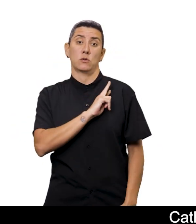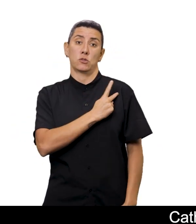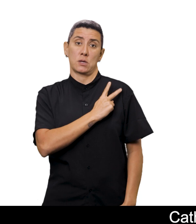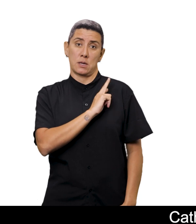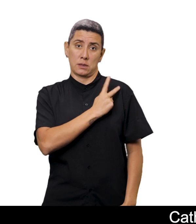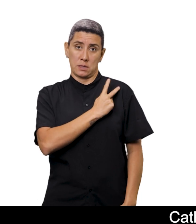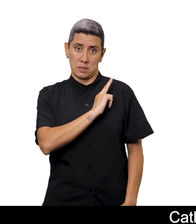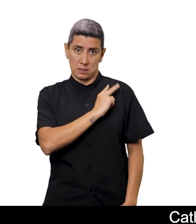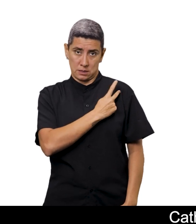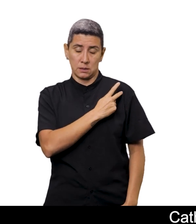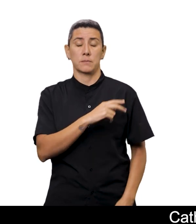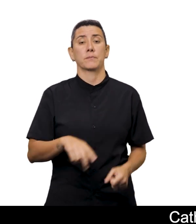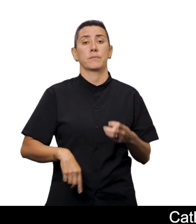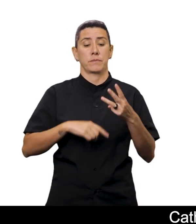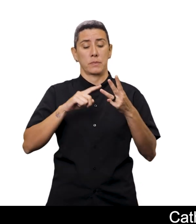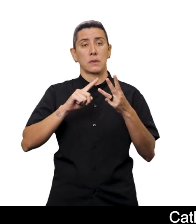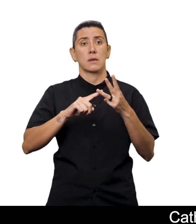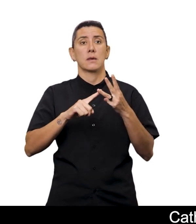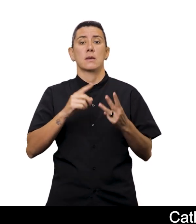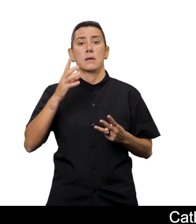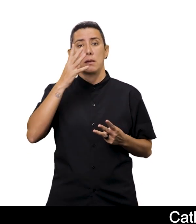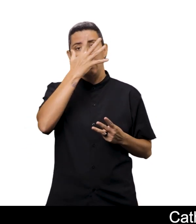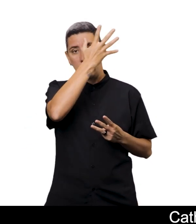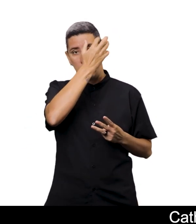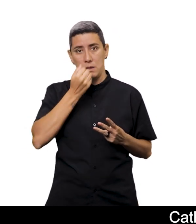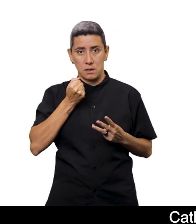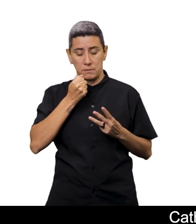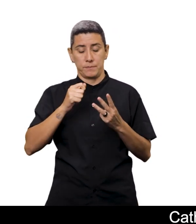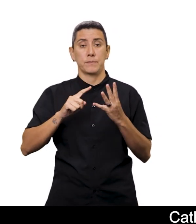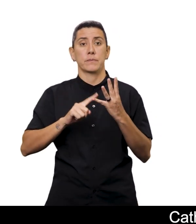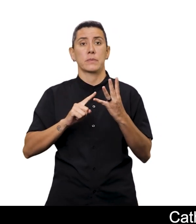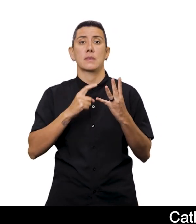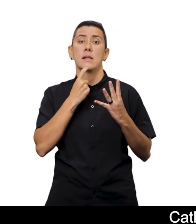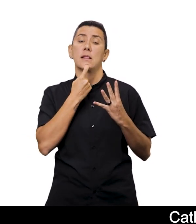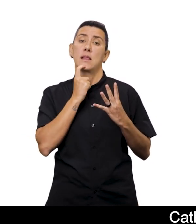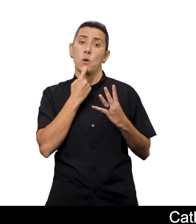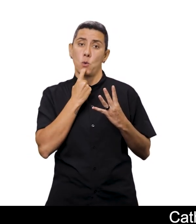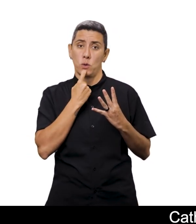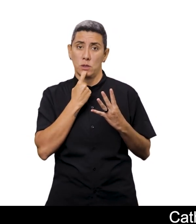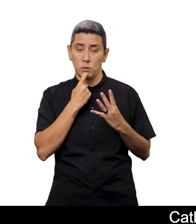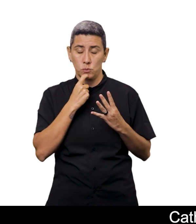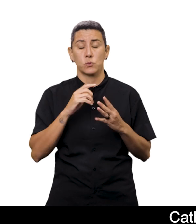1945, Caterine Opie, Lia de Castro, Leonilson,